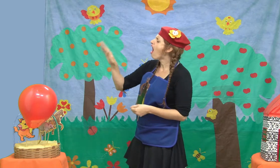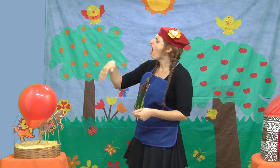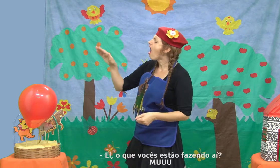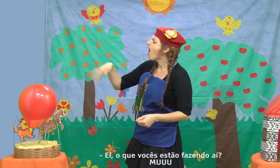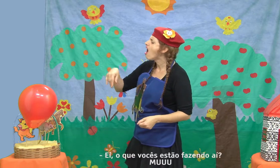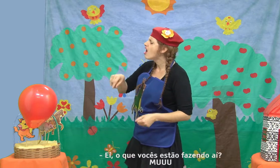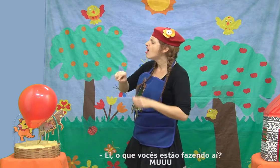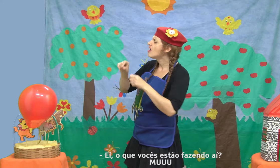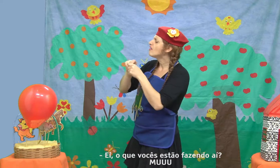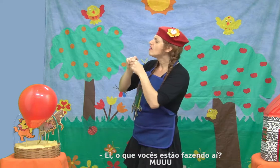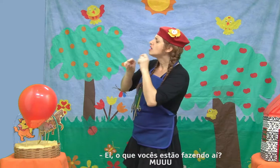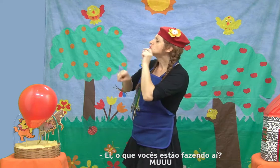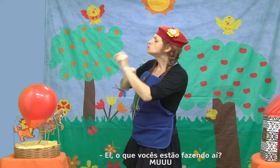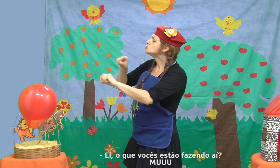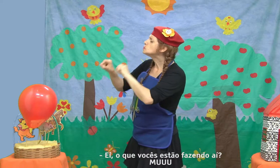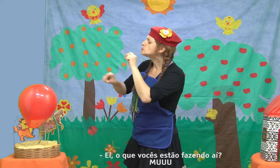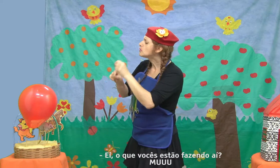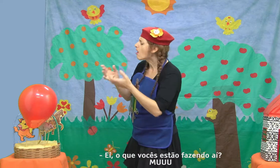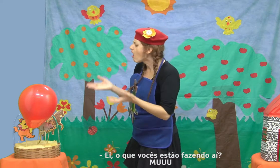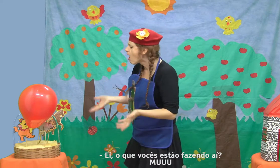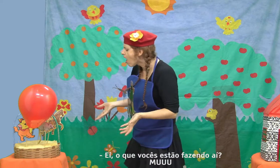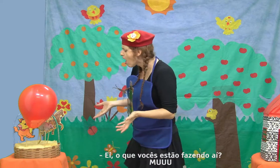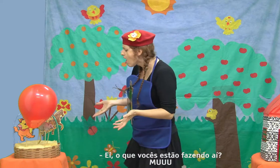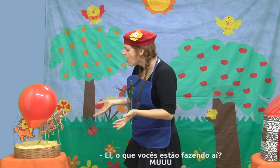ei eu estou fazendo a imo